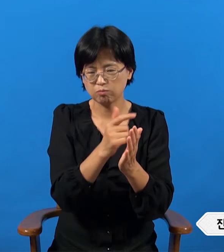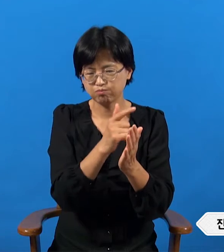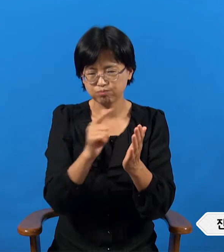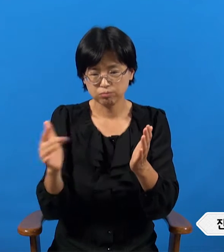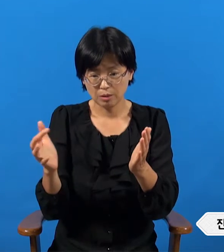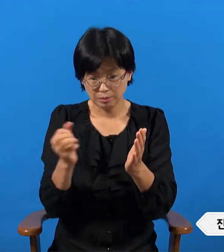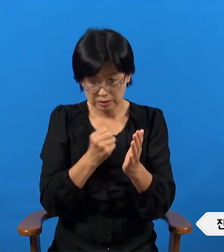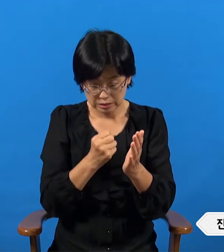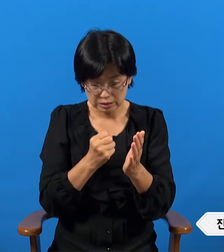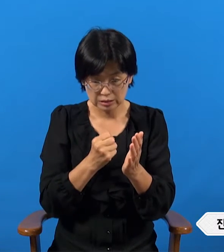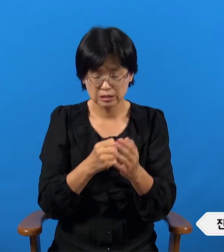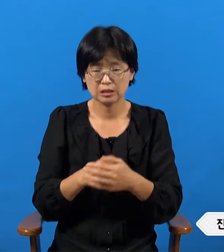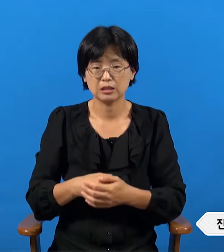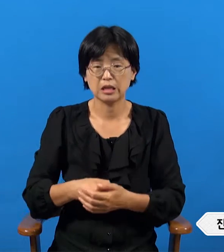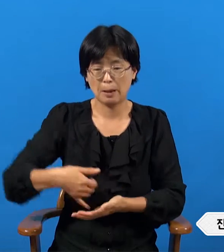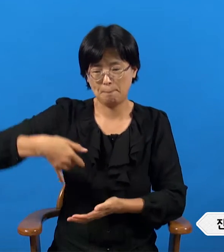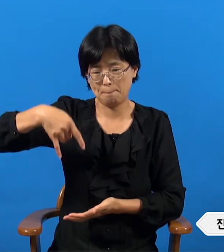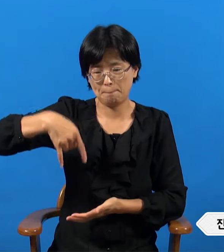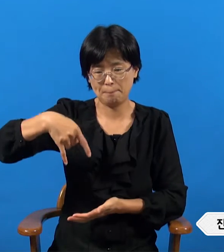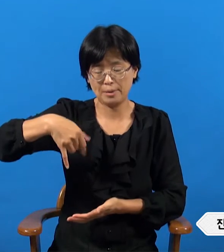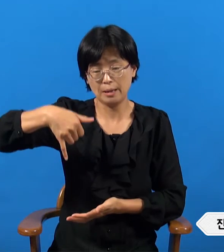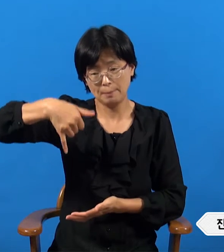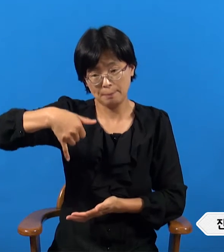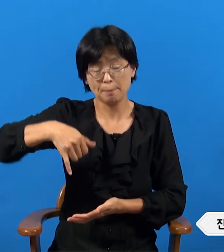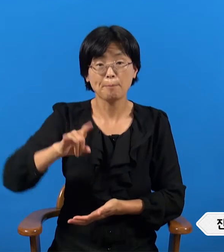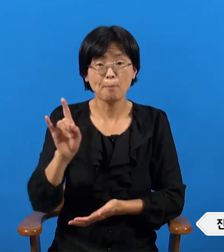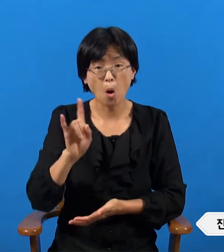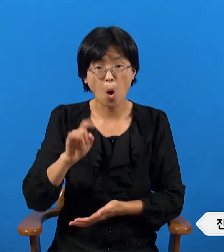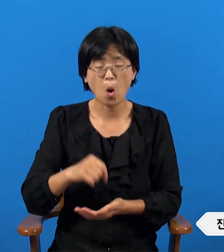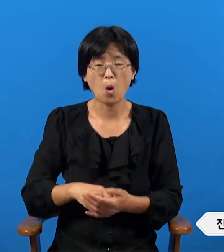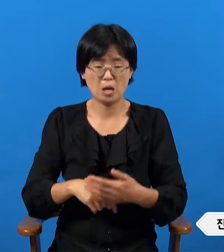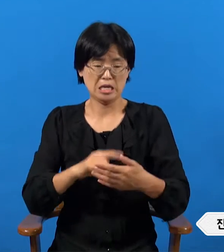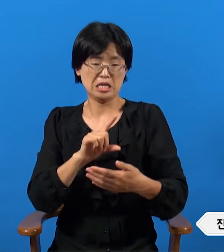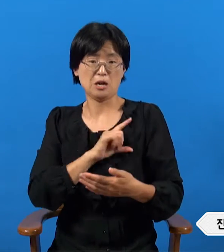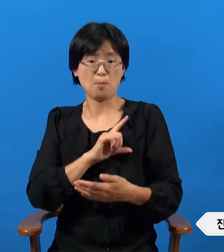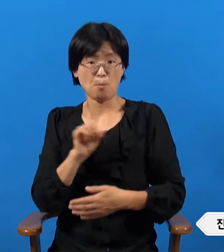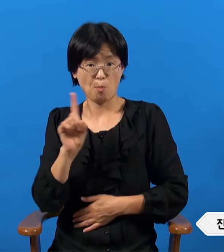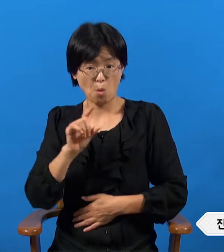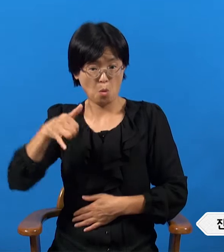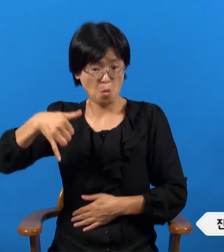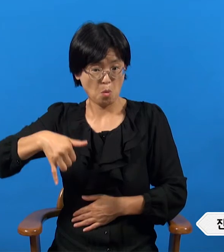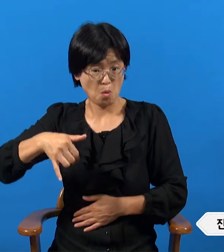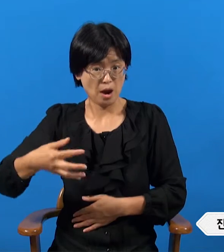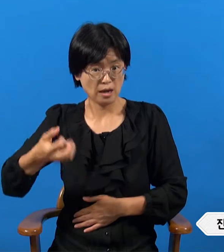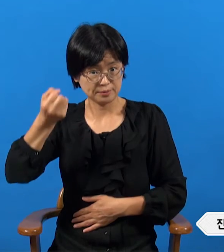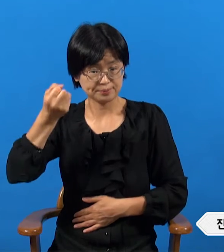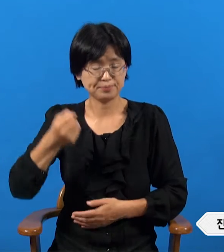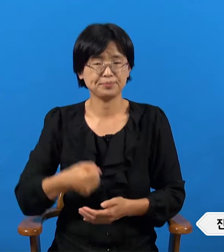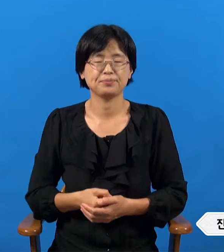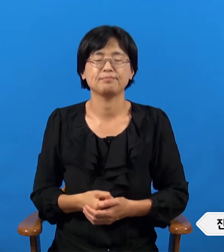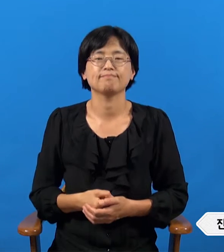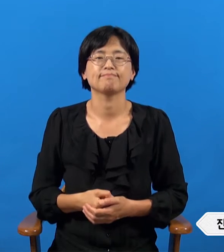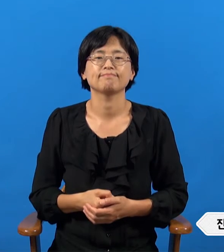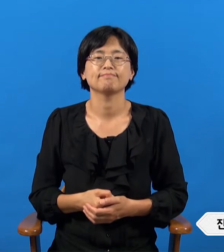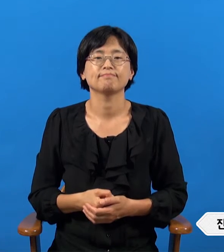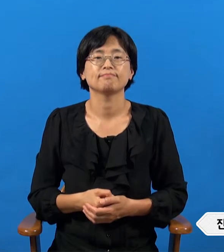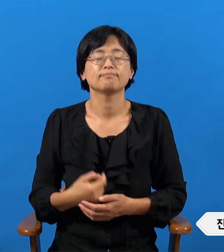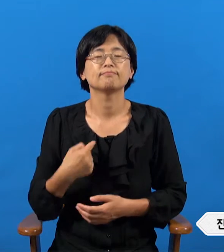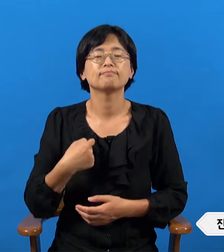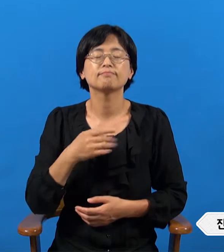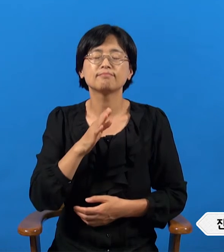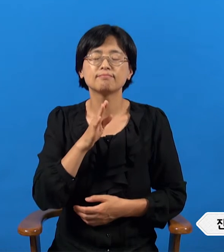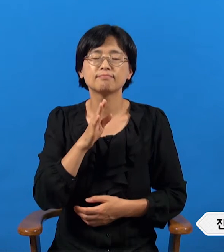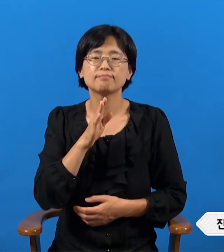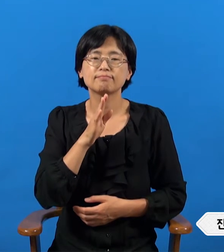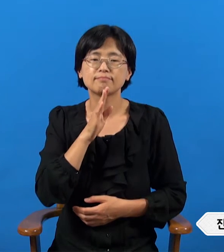것이 많는지, 내 가방이 얼마나 비싼 가방이고 어떤 브랜드 네임을 가지고 있는지, 마치